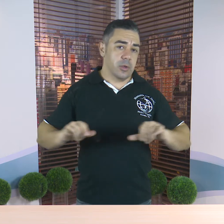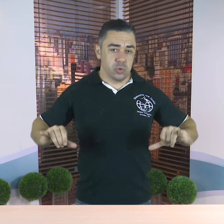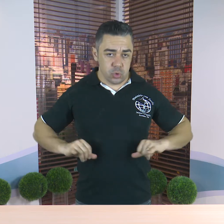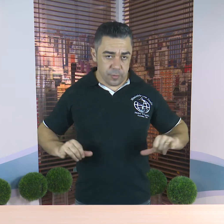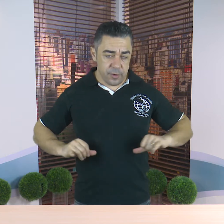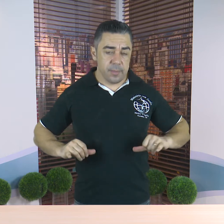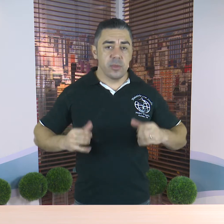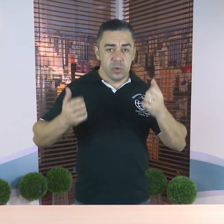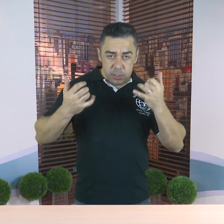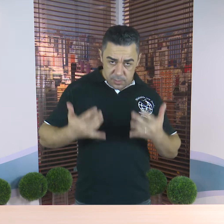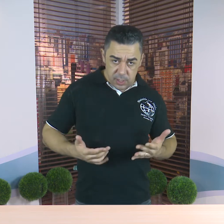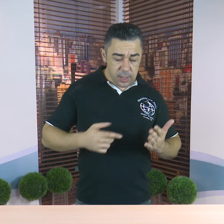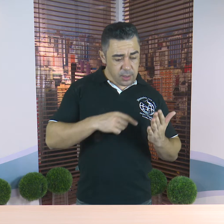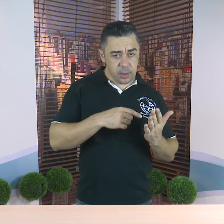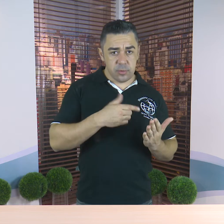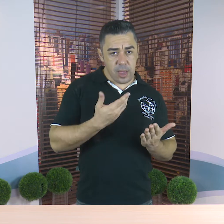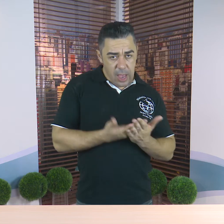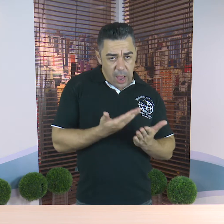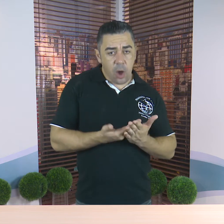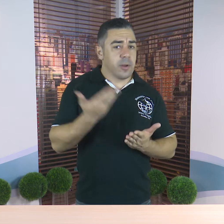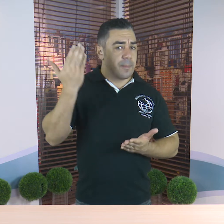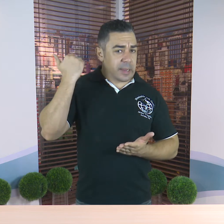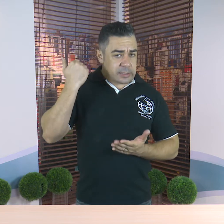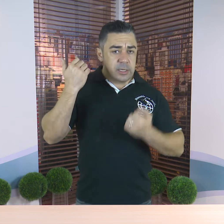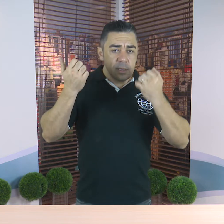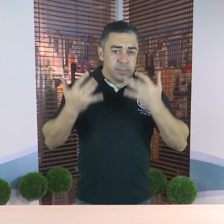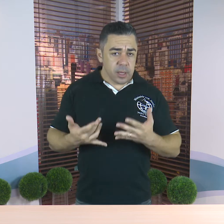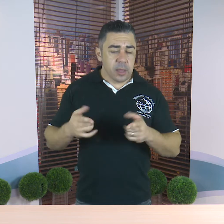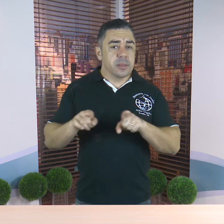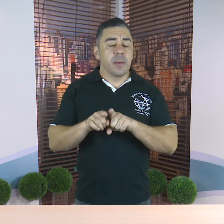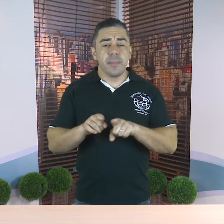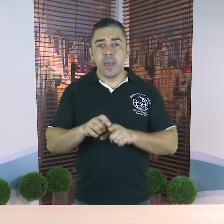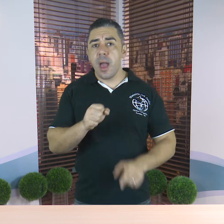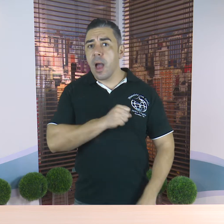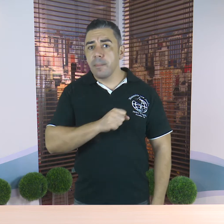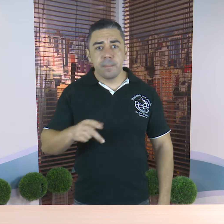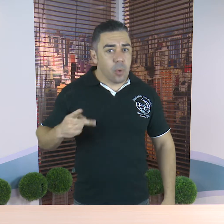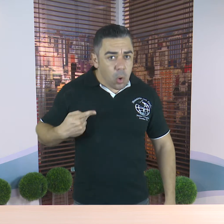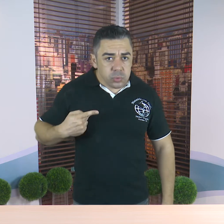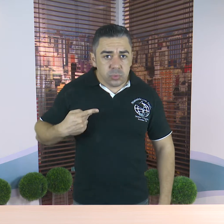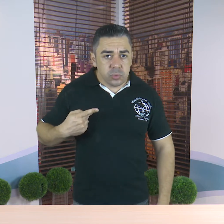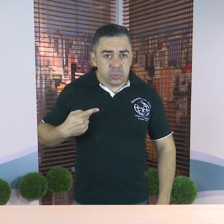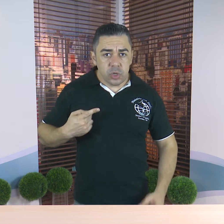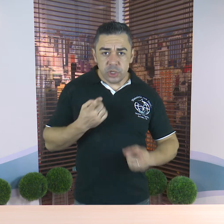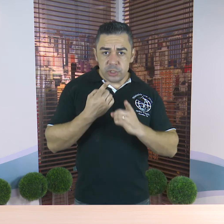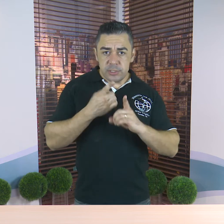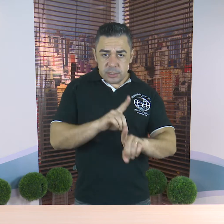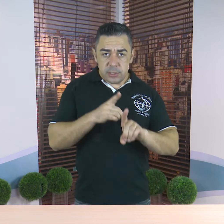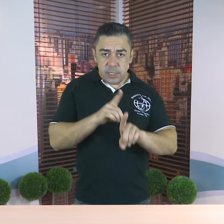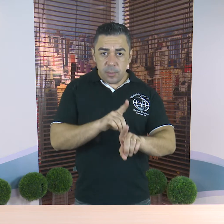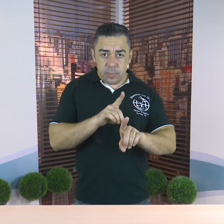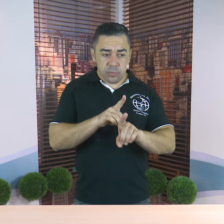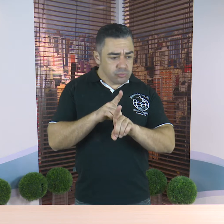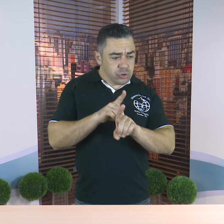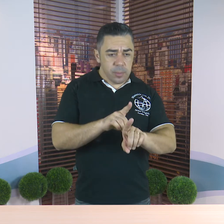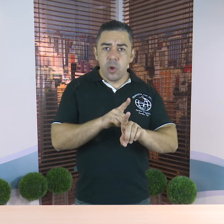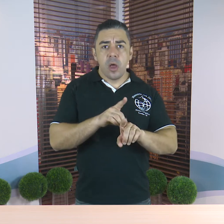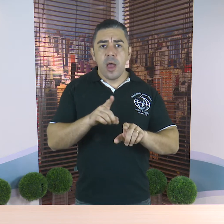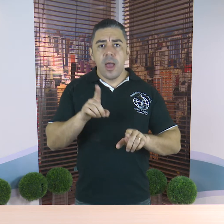descrito, destacado na aula passada, o que não dizer dos apóstolos? Pregavam uma mensagem genuína, a verdadeira revelação